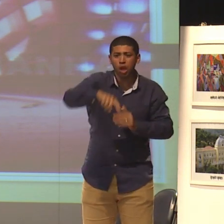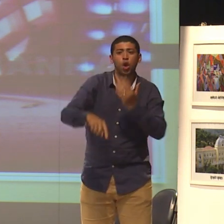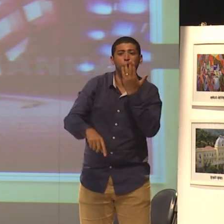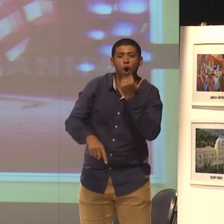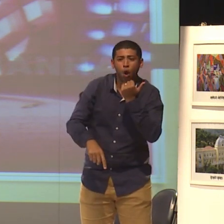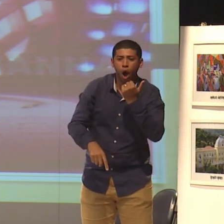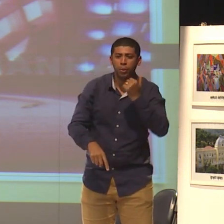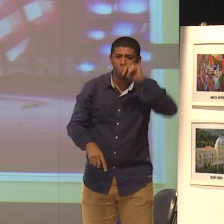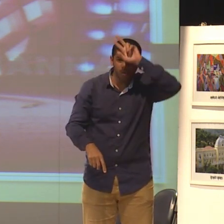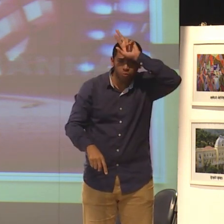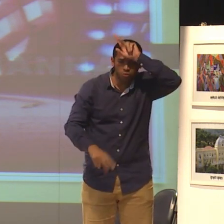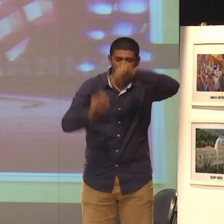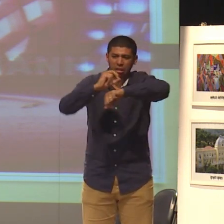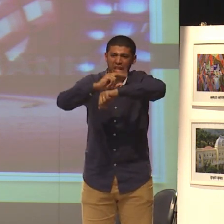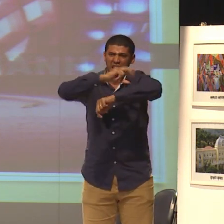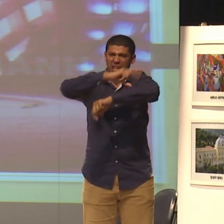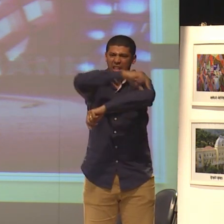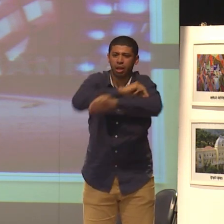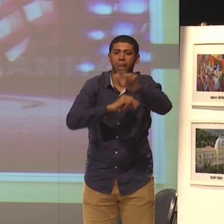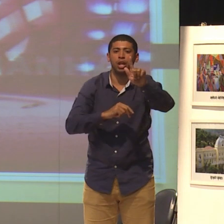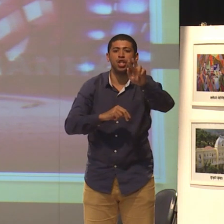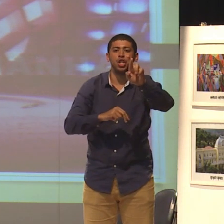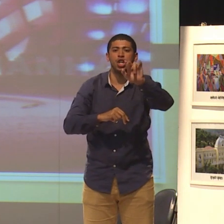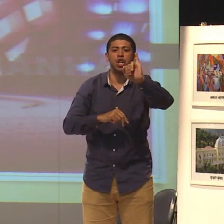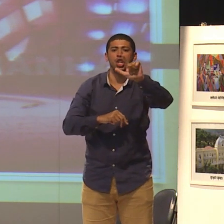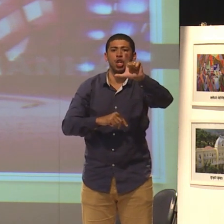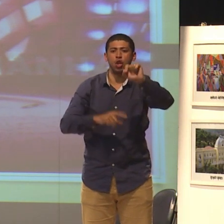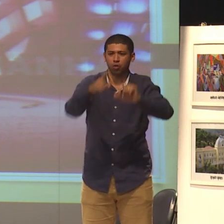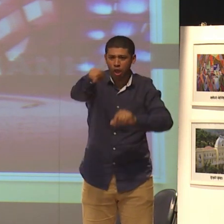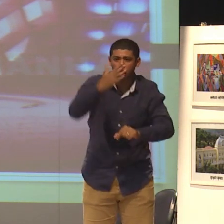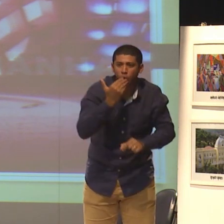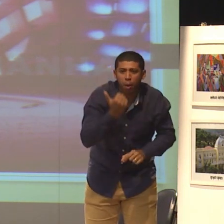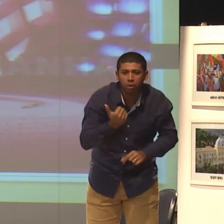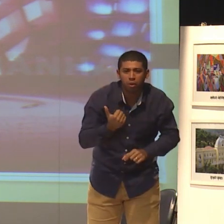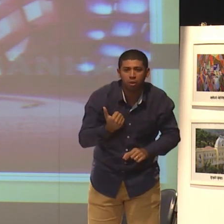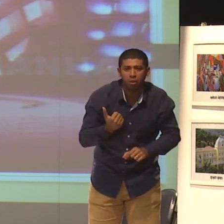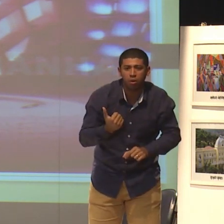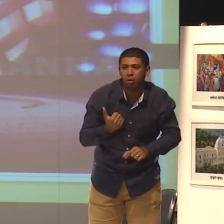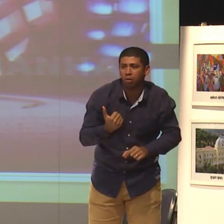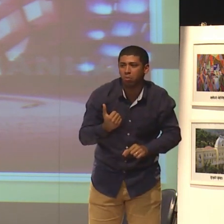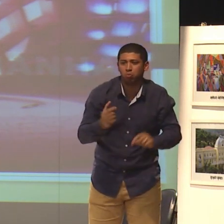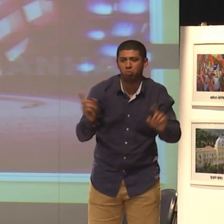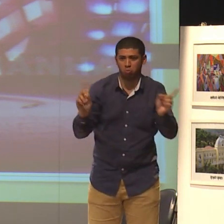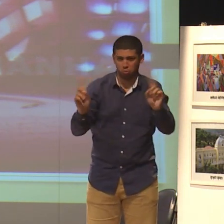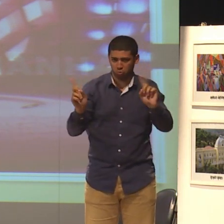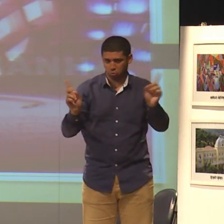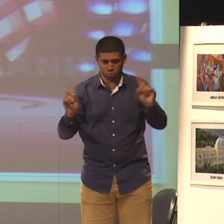E essa pergunta, ela está relacionada com alimentos, com animais, com insetos, né? Você, você come grilo,